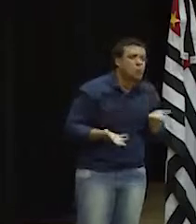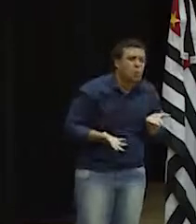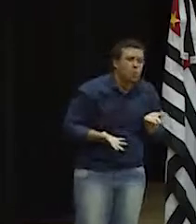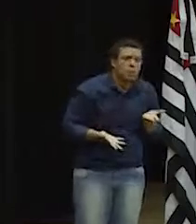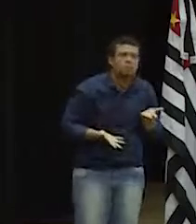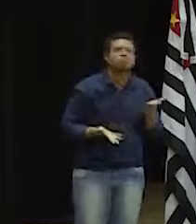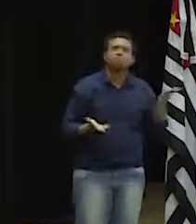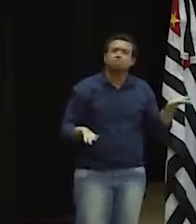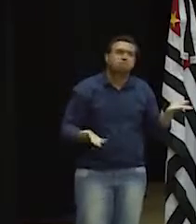surdas?